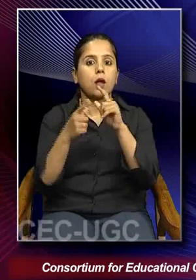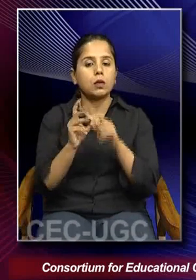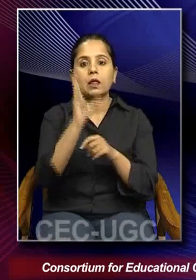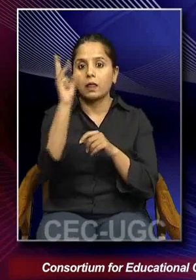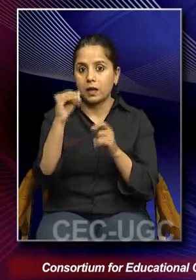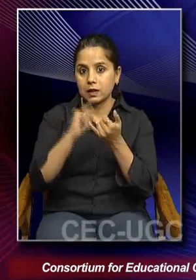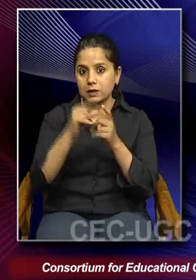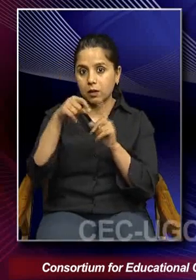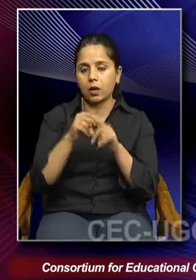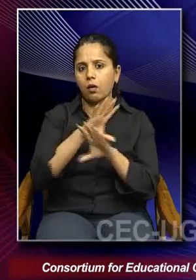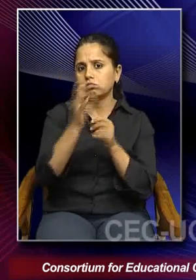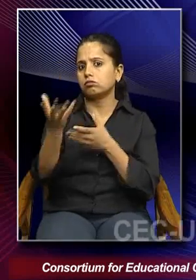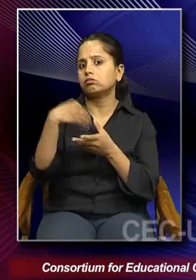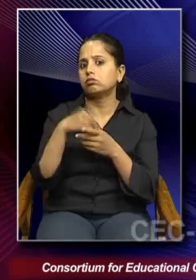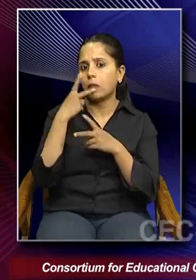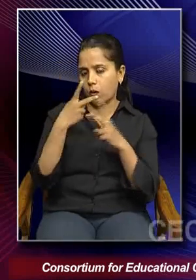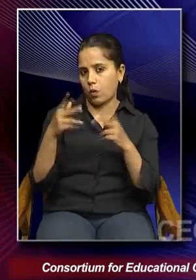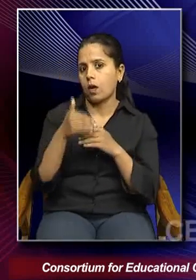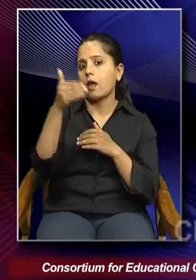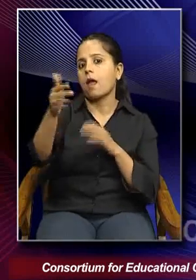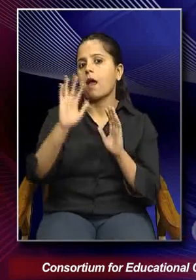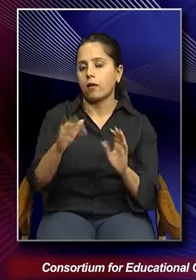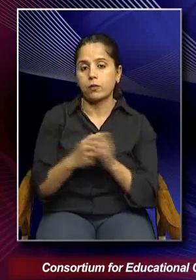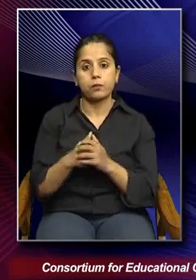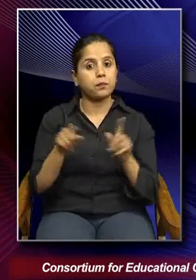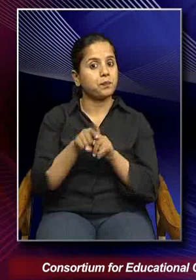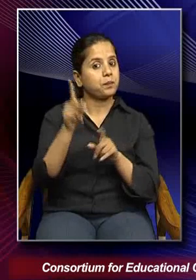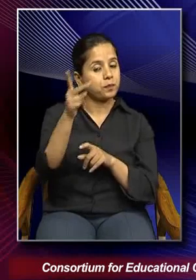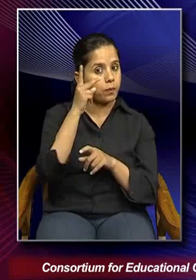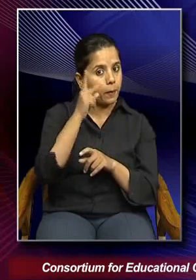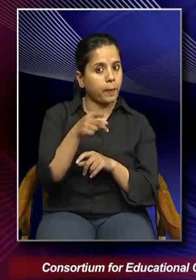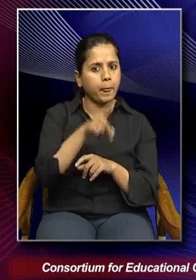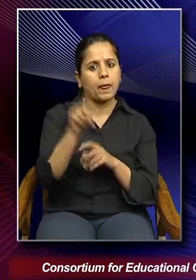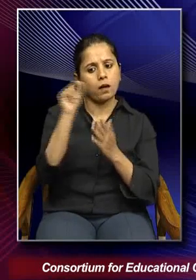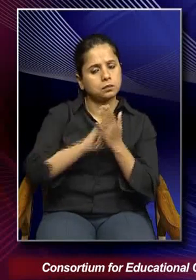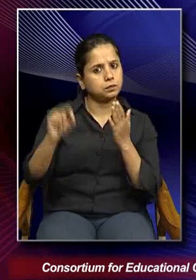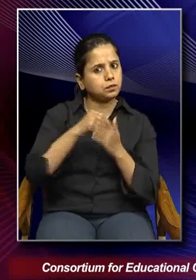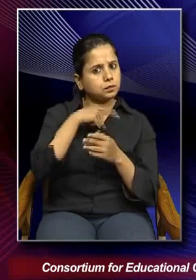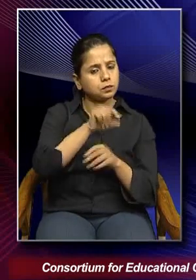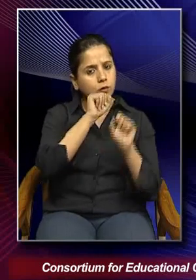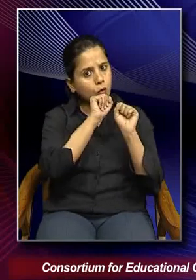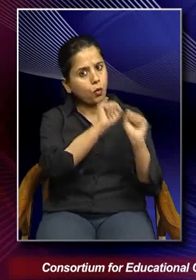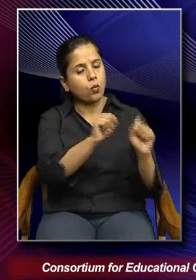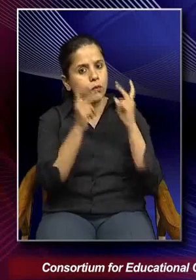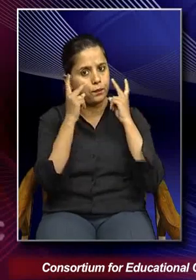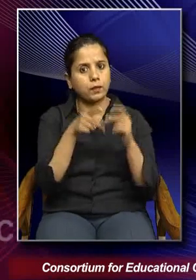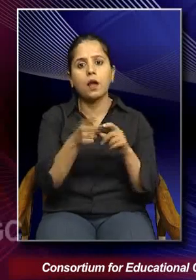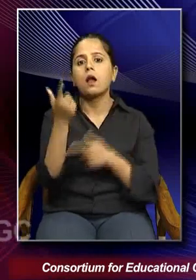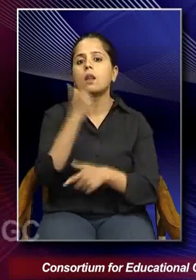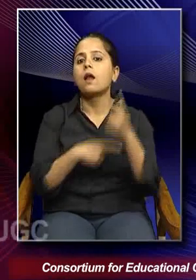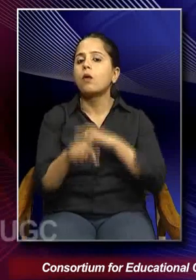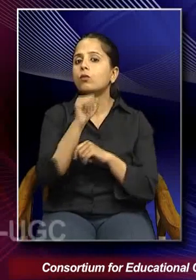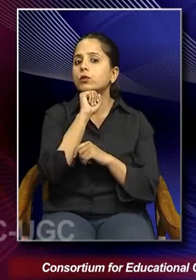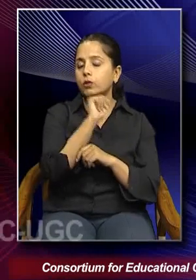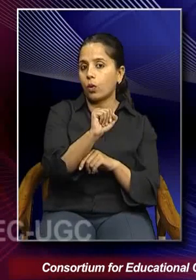सप्ताह आदि में शामिल भी करते हैं इस तरह एक पत्रकार के पास जो भाषा